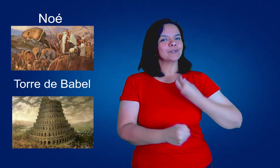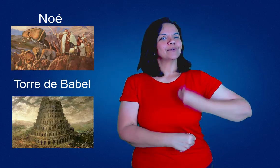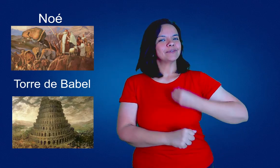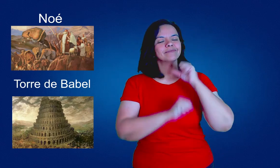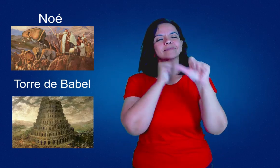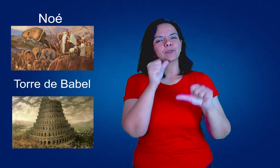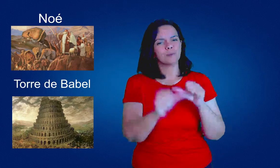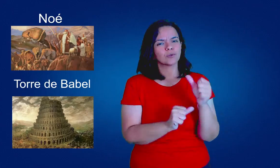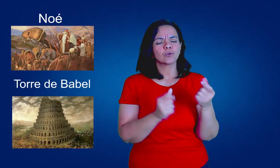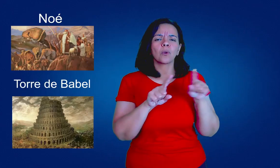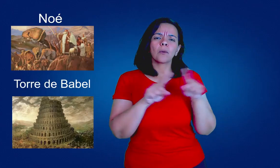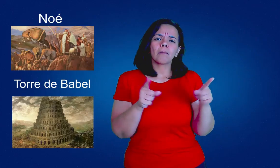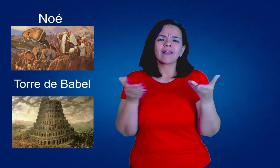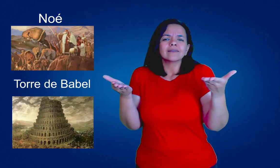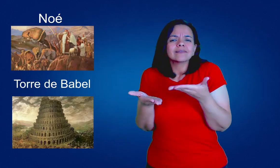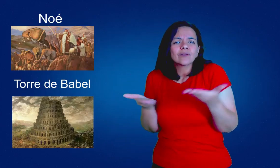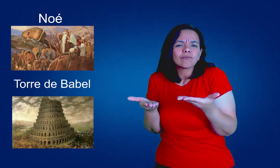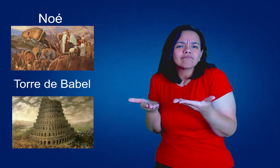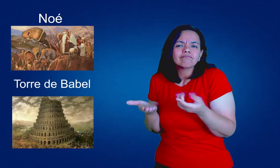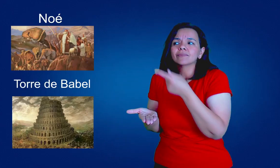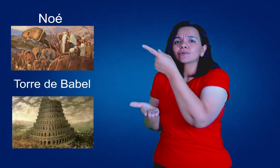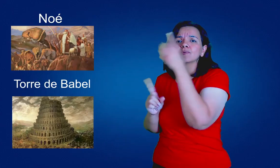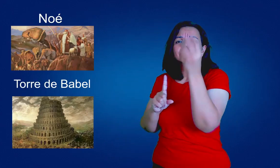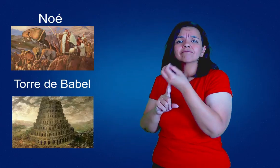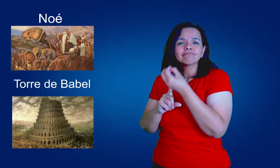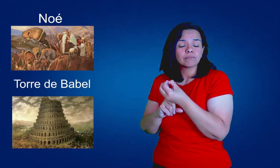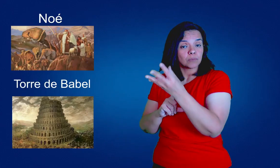ou não. Se eles mudaram.